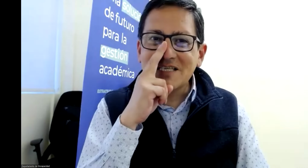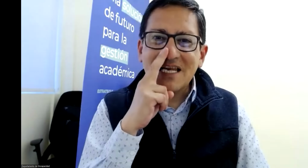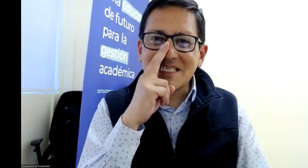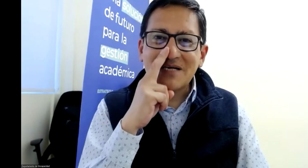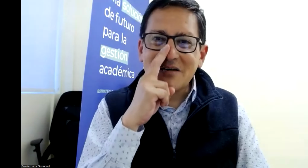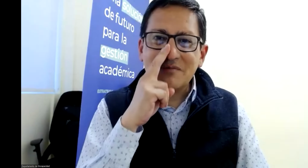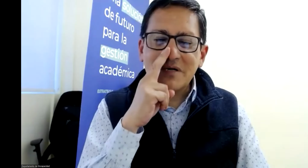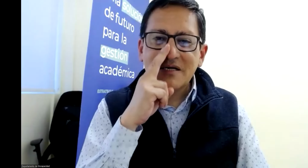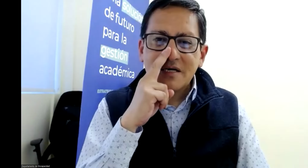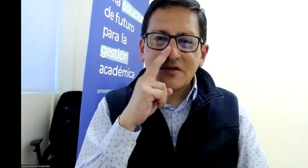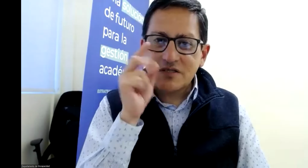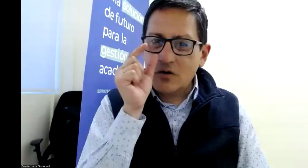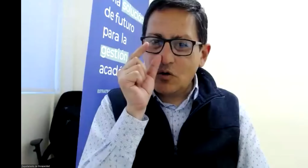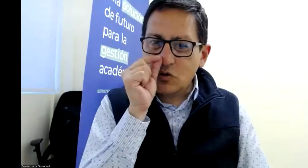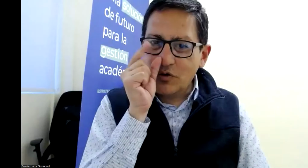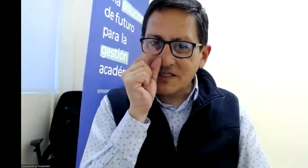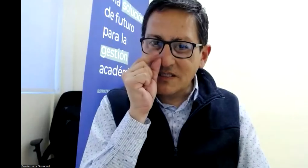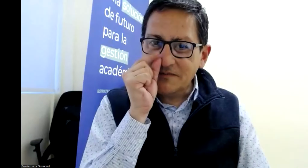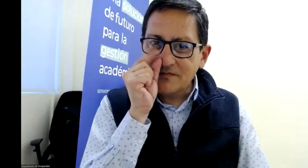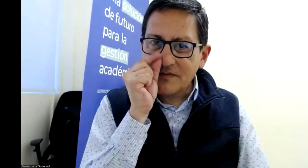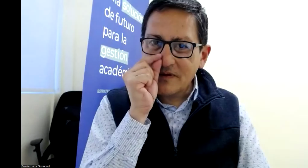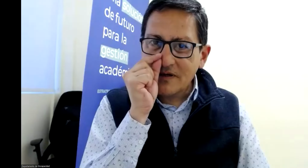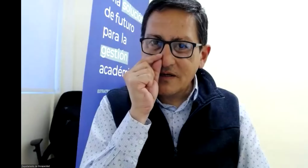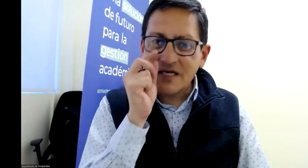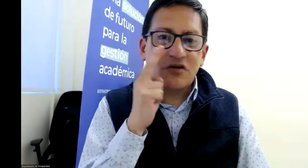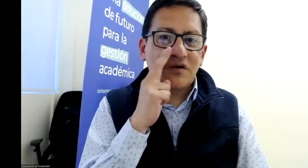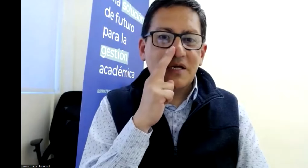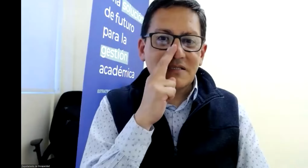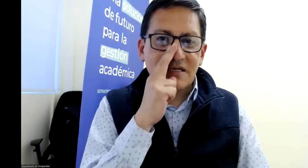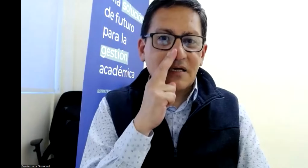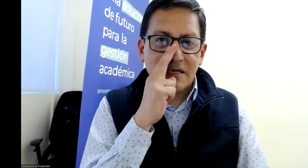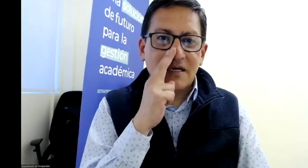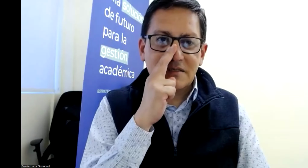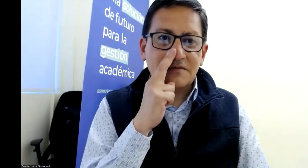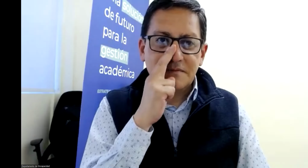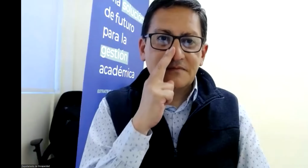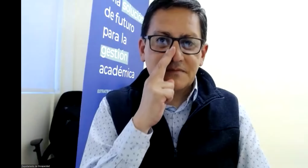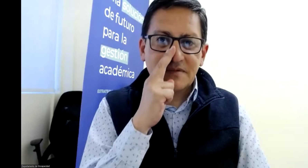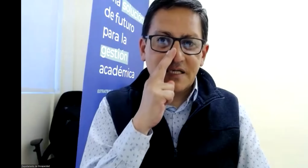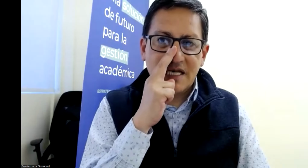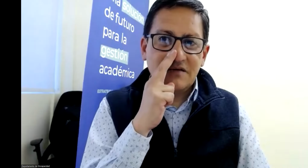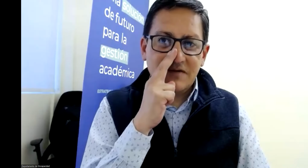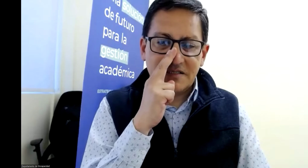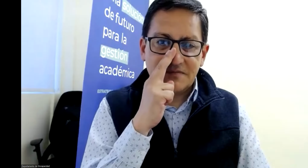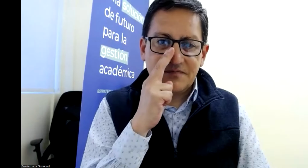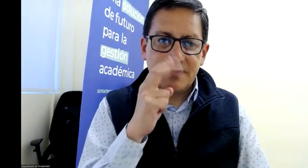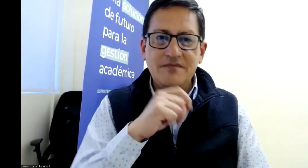que esa es la seña para noviembre entonces octubre es así y noviembre es así esa es la diferencia ¿ya?